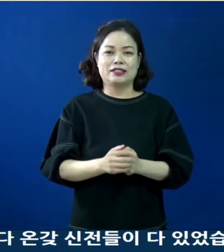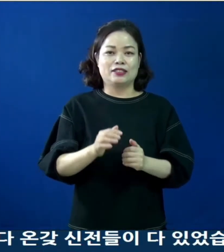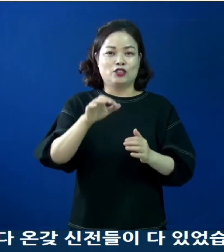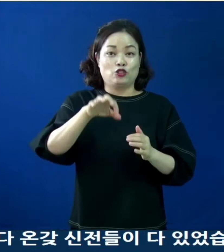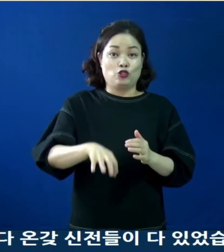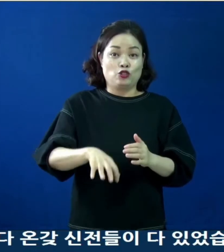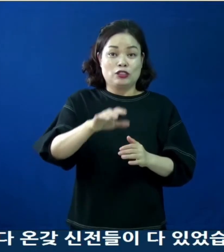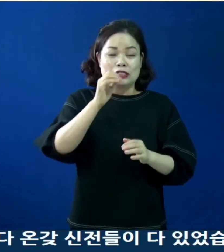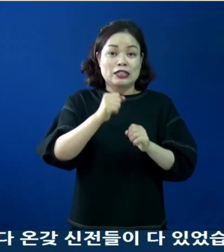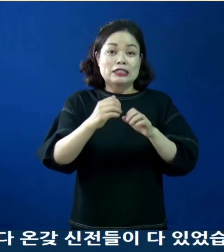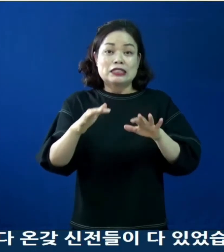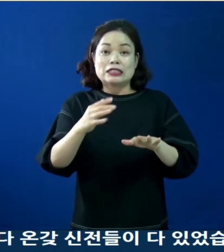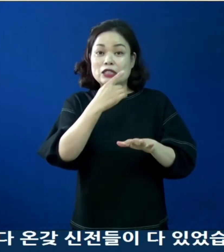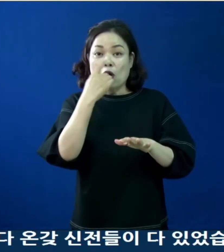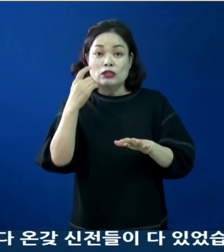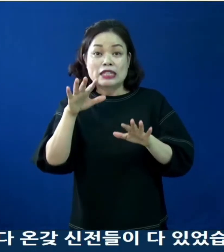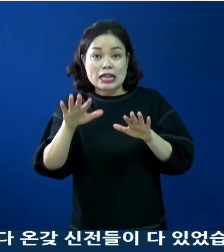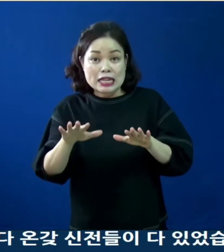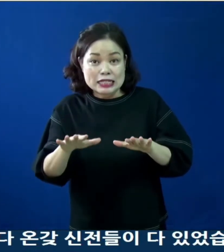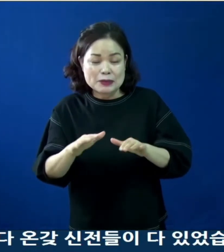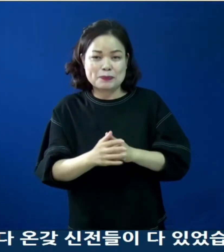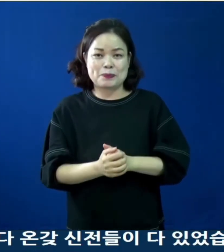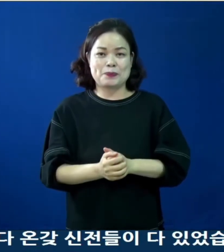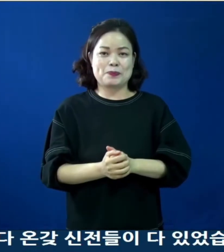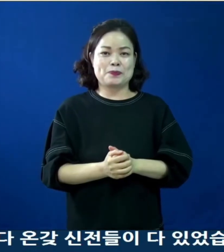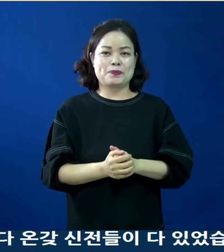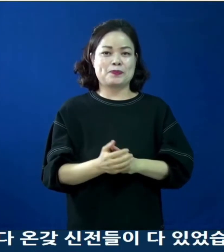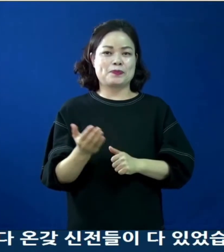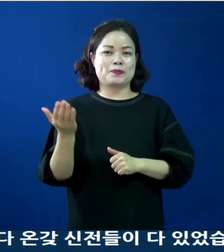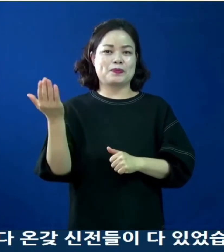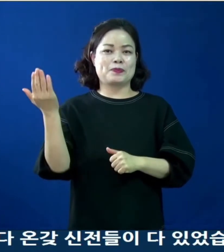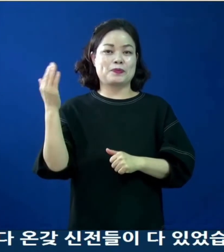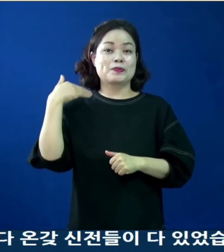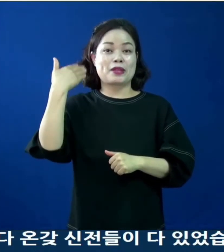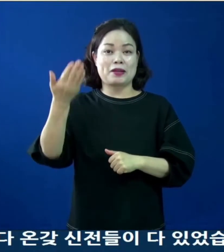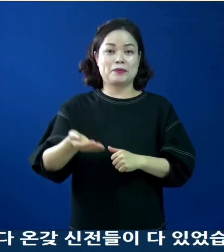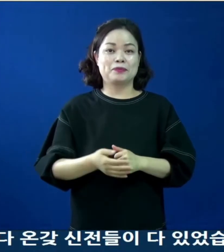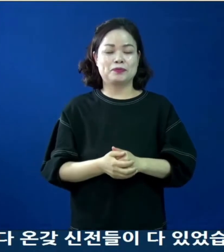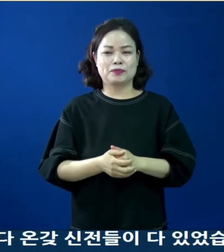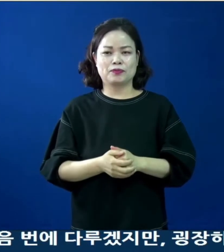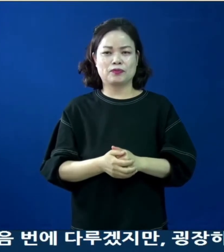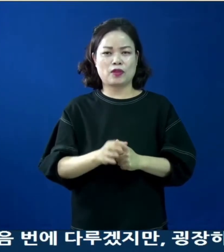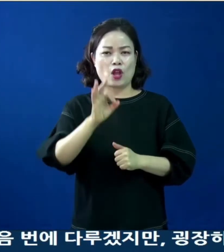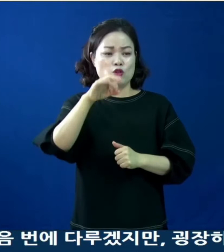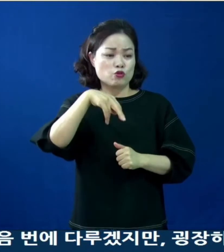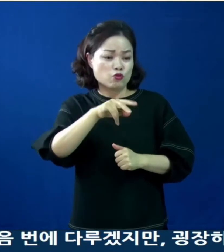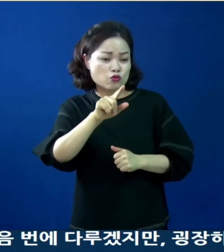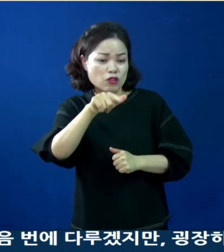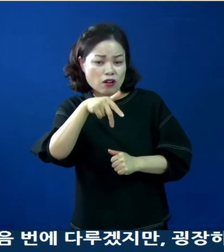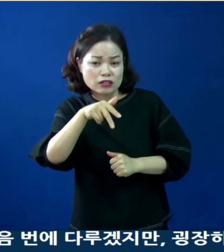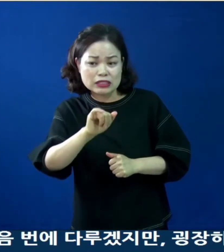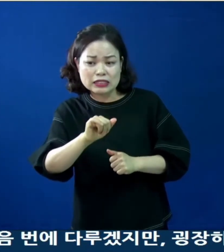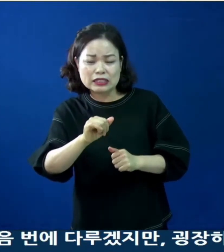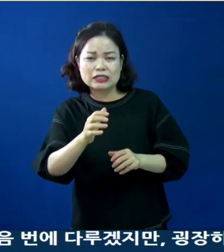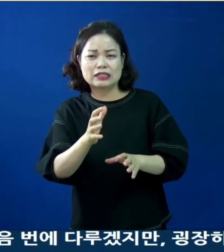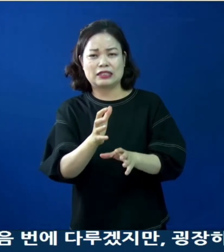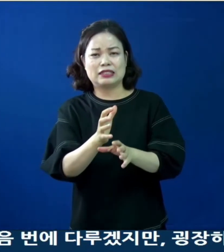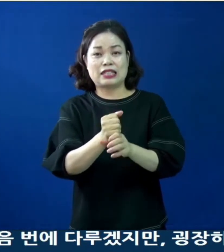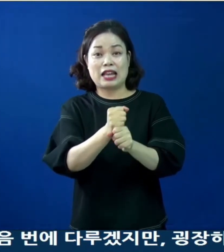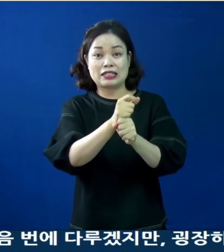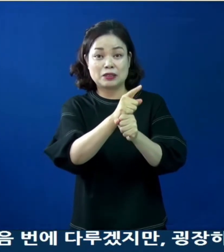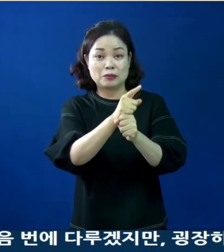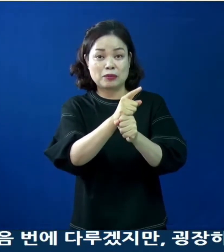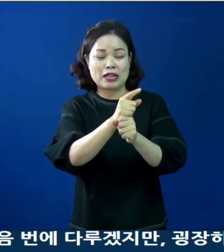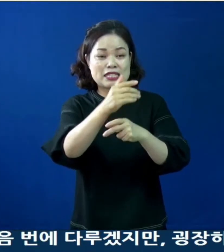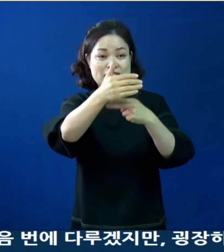지금 있는 겁니다. 현재 있는 유적지고요. 다음 보시면 이 유적지의 핵심에 저런 뭐 이렇게 신전터 같은 게